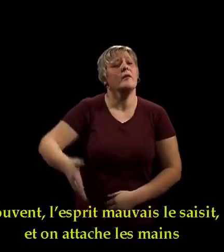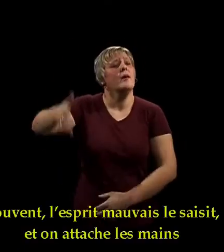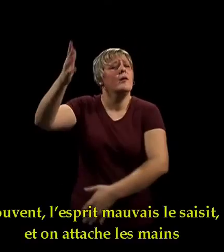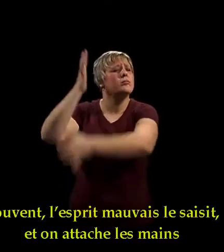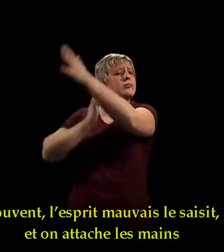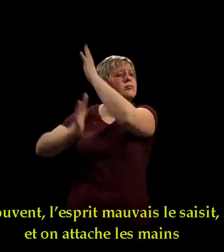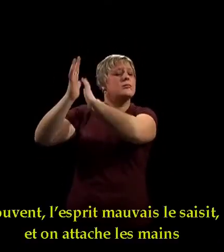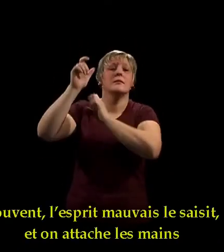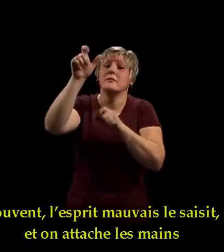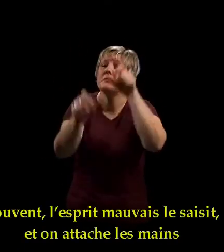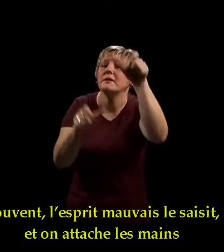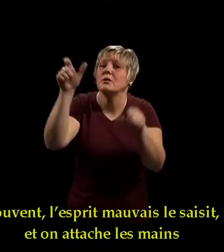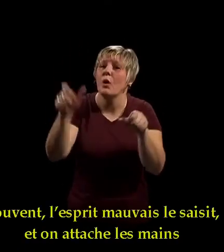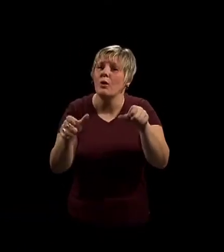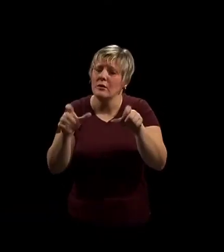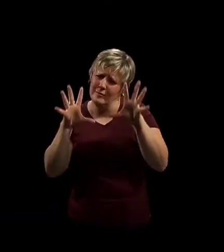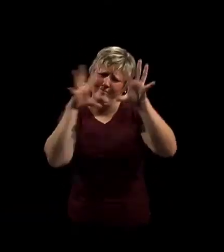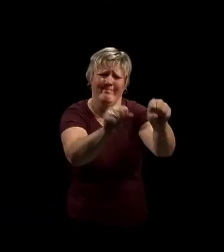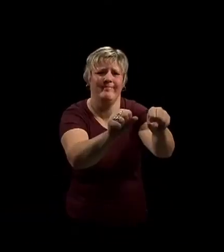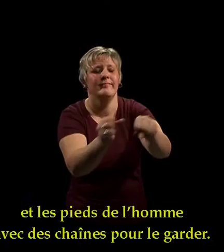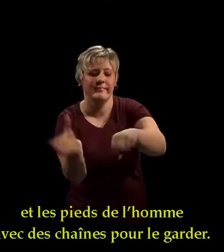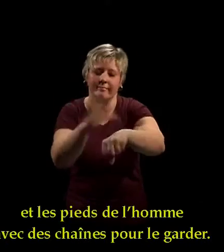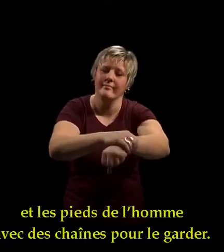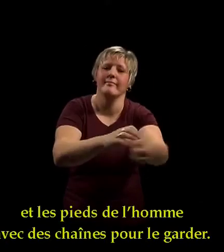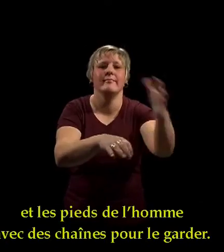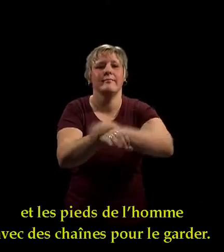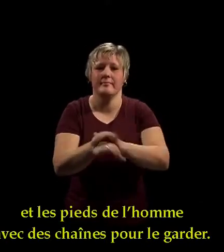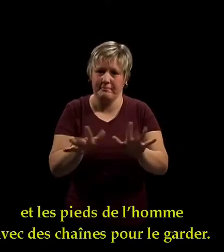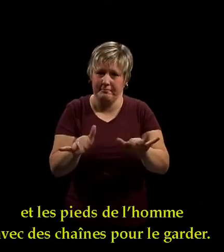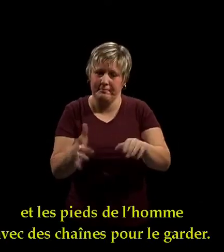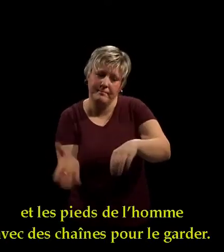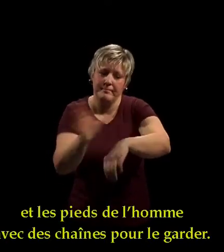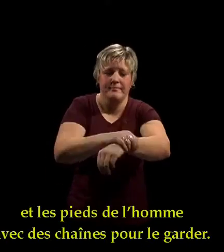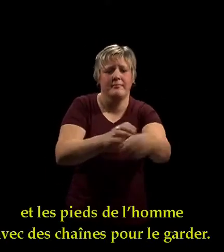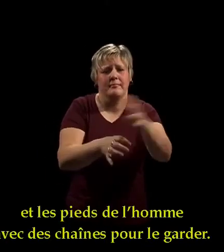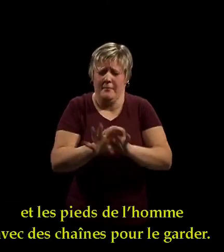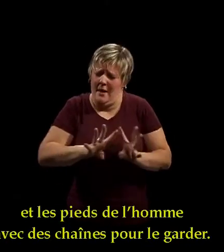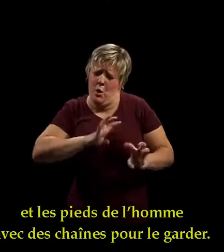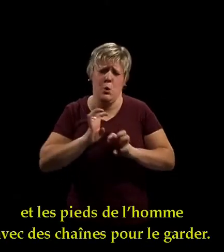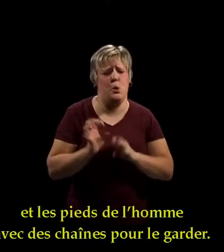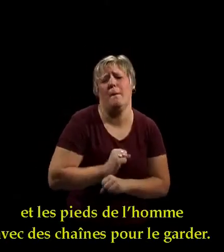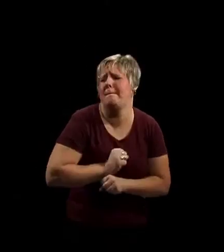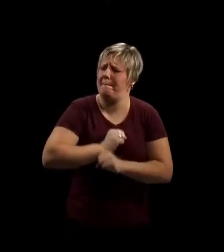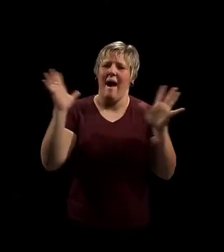Souvent l'esprit mauvais le saisit, et on attache les mains et les pieds de l'homme avec des chaînes pour le